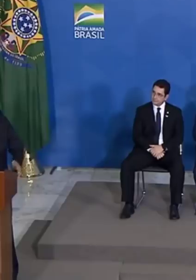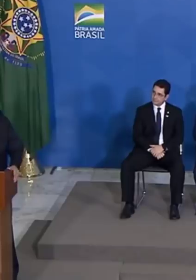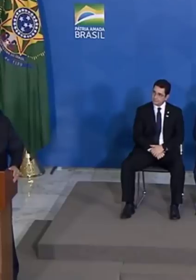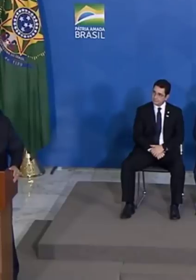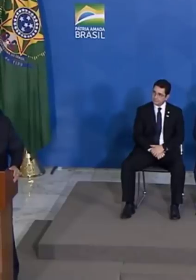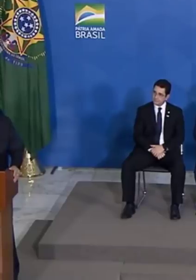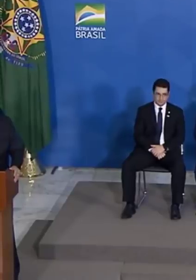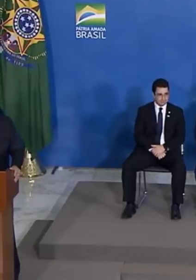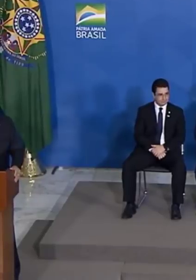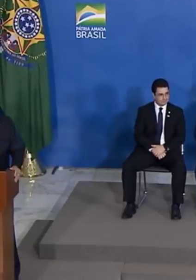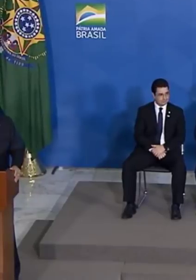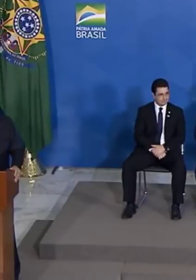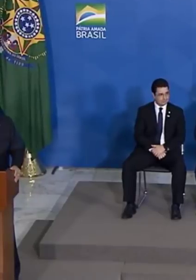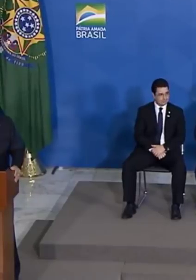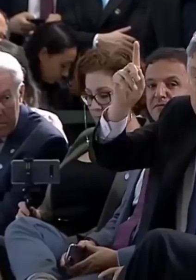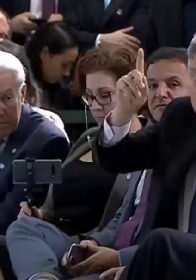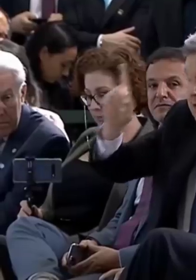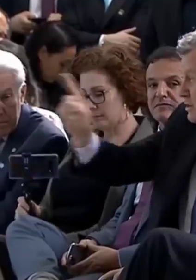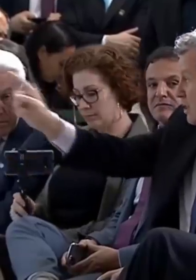Carlos Reis.